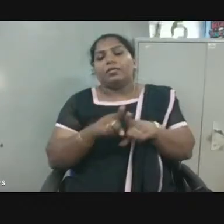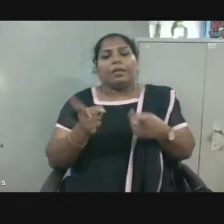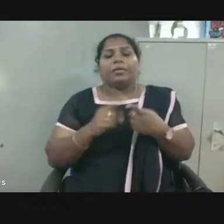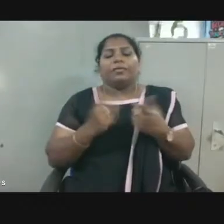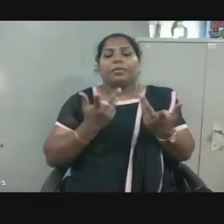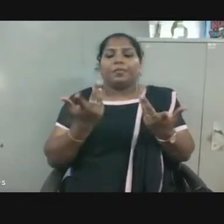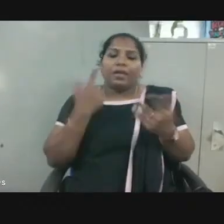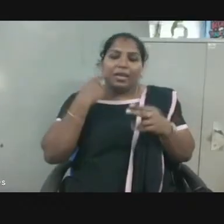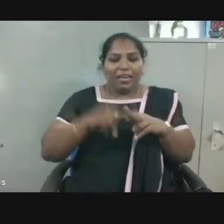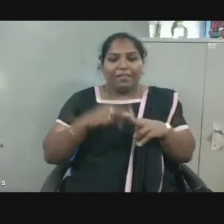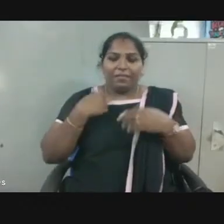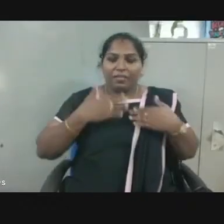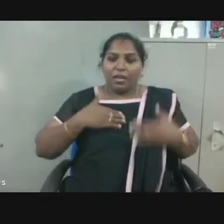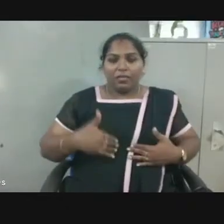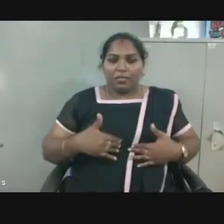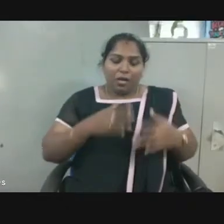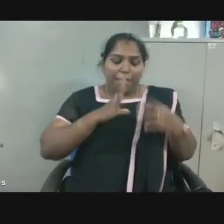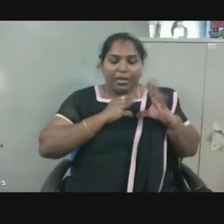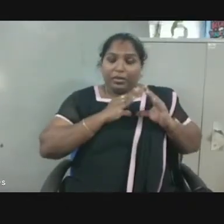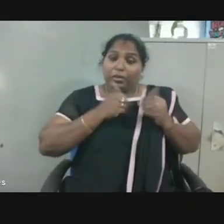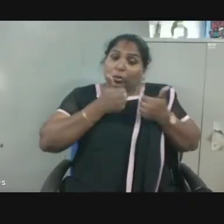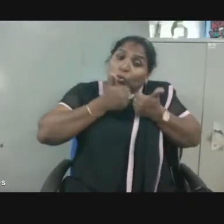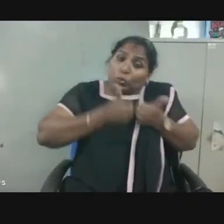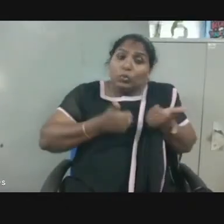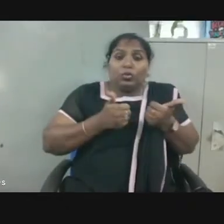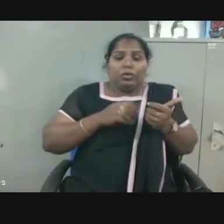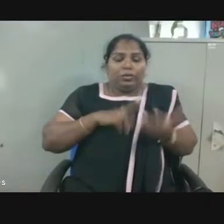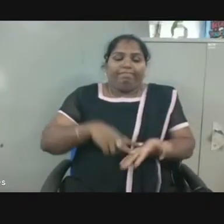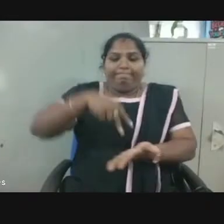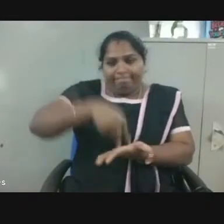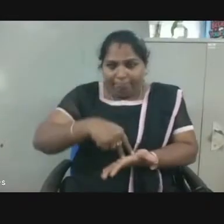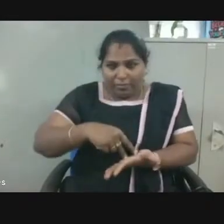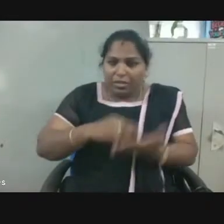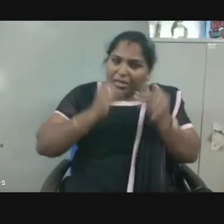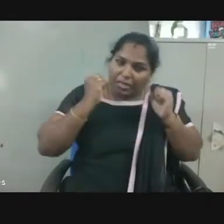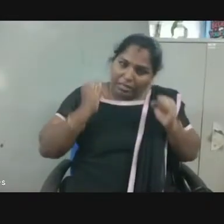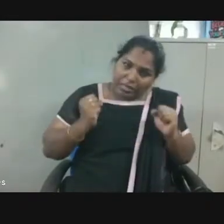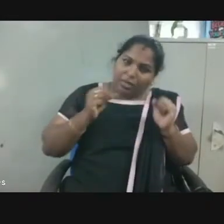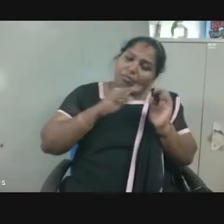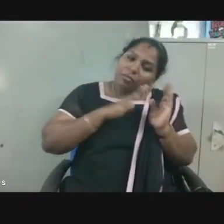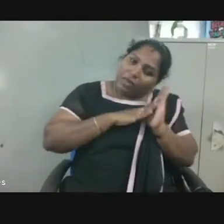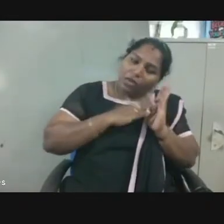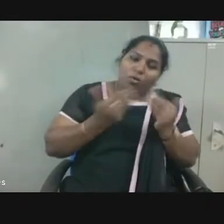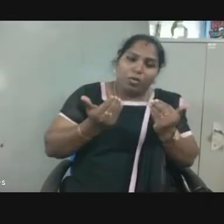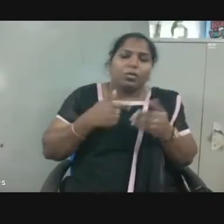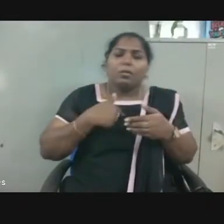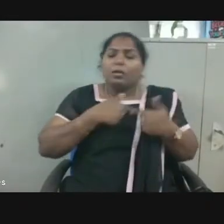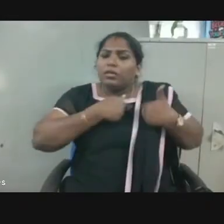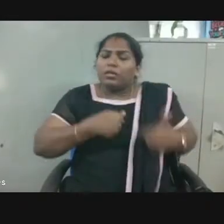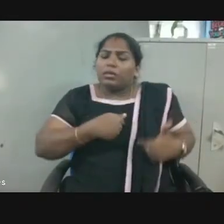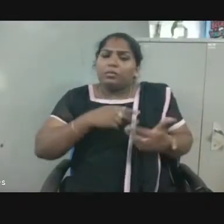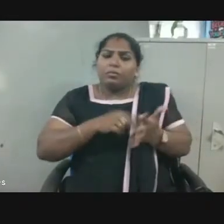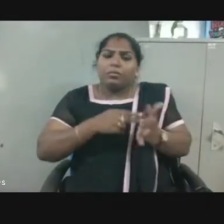ഉണ്ടെങ്കിൽ നമുക്ക് കട്ടിലിൽ നിന്ന് എഴുന്നേക്കാൻ പറ്റുള്ളൂ, നേരെ ഇരിക്കാൻ പറ്റുള്ളൂ. അപ്പോഴത്തേക്ക് പതുക്കെ ഇവർക്ക് ഈ നടക്കുന്ന മസിലുകളുടെ ബലക്കുറവ് കാരണം ഇവർ വീൽ